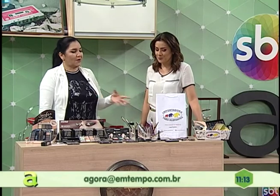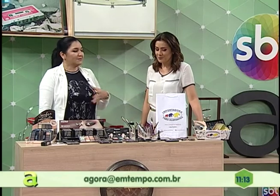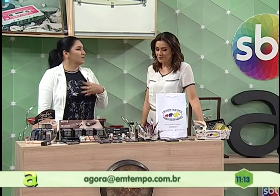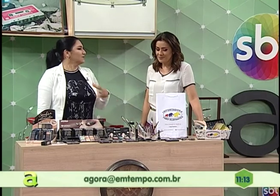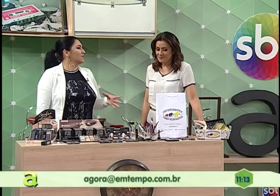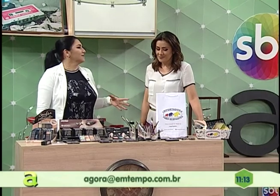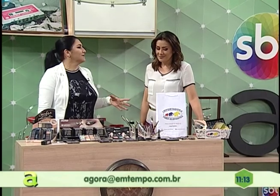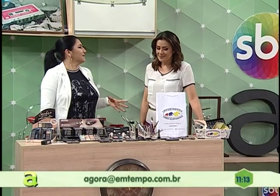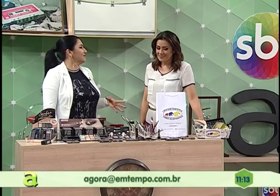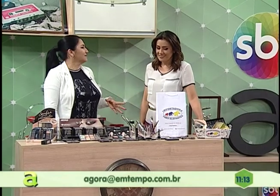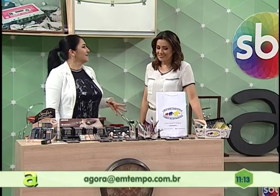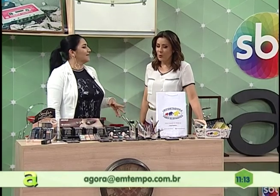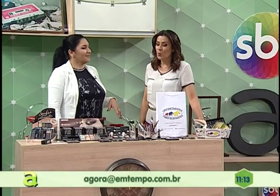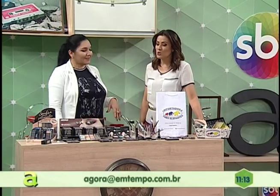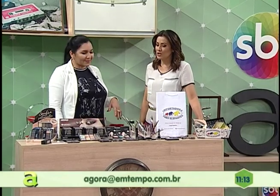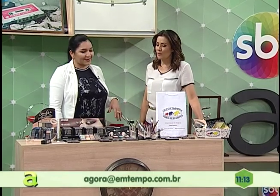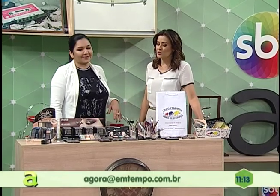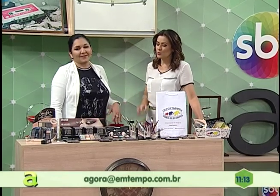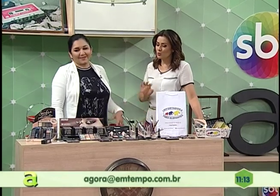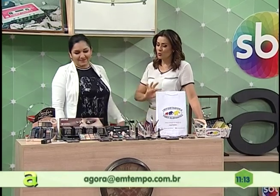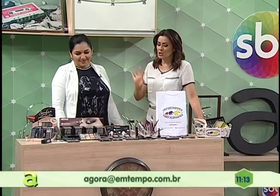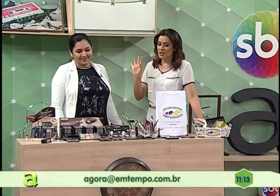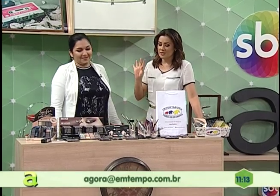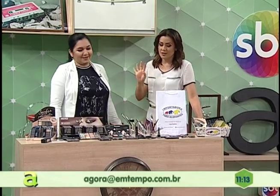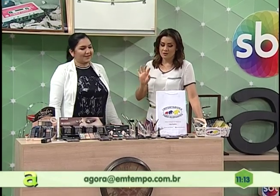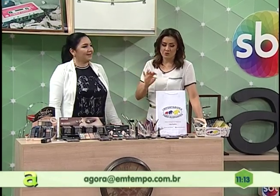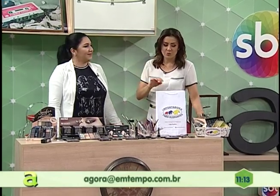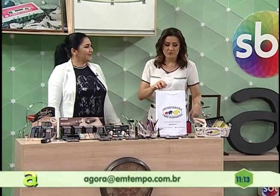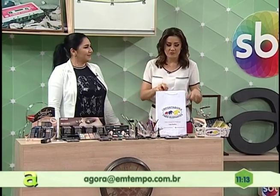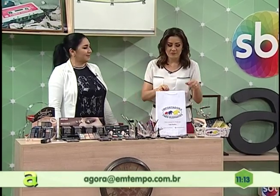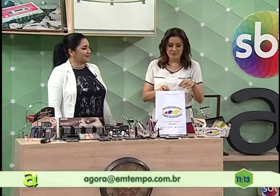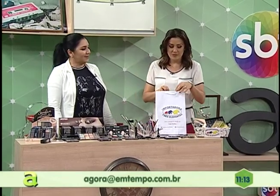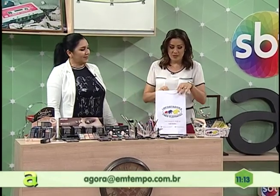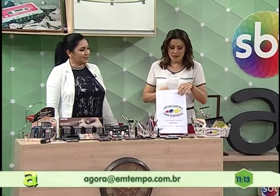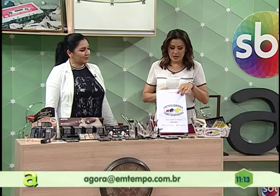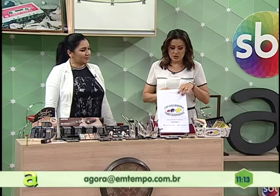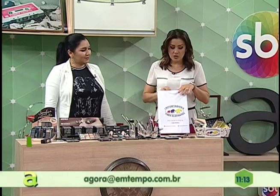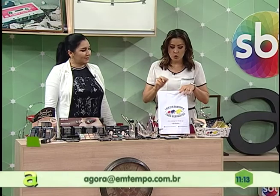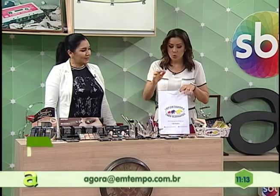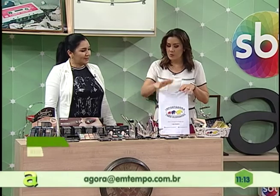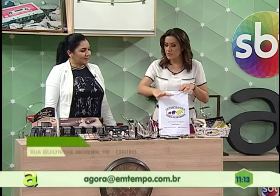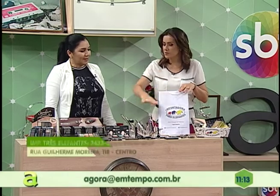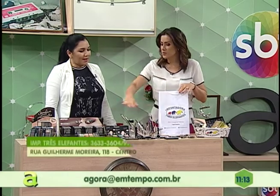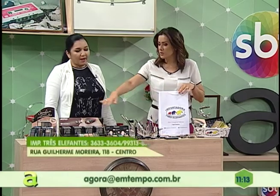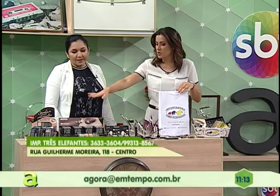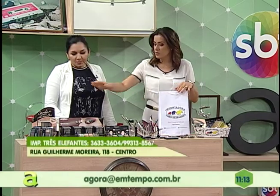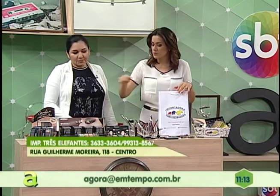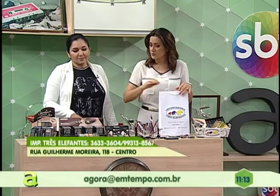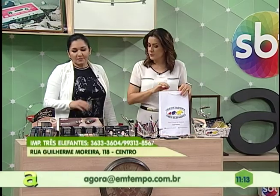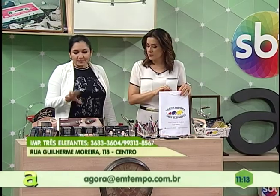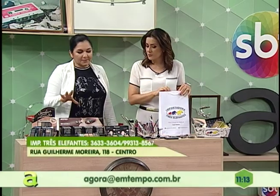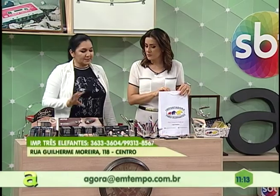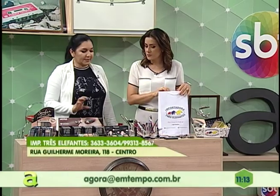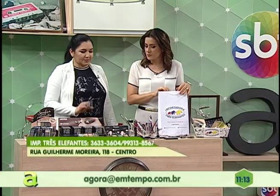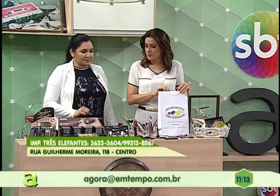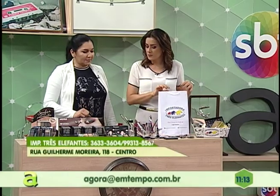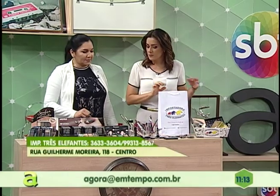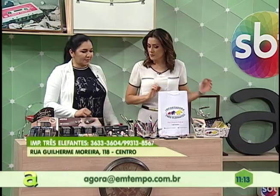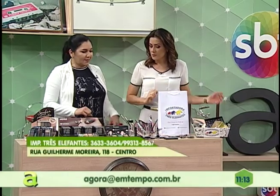Correção de sobrancelhas, né? Hoje, né? O assunto hoje é esse aqui, viu? Exatamente. O é isso aqui? Tudo é para sobrancelhas, Jeane? tudo é para sobrancelhas. Todo mundo tem